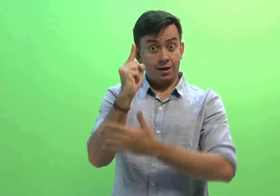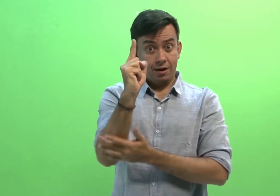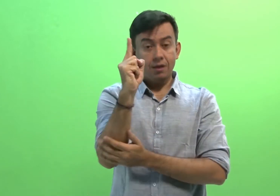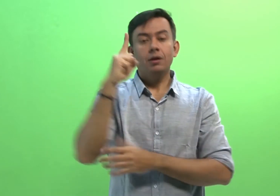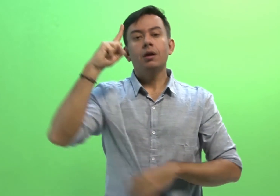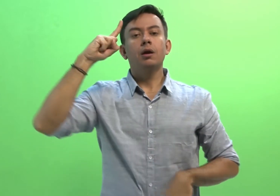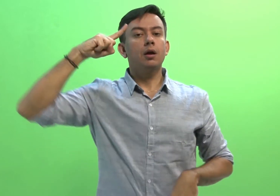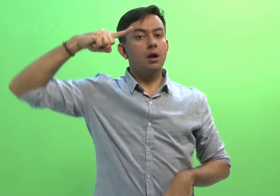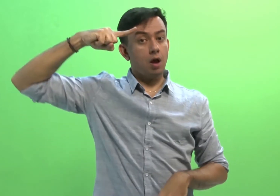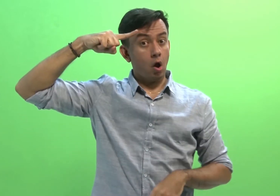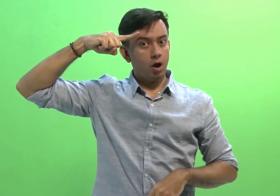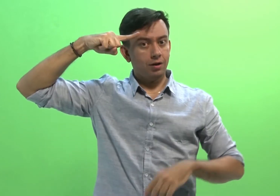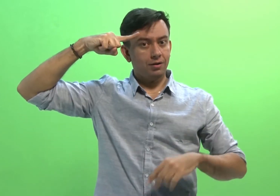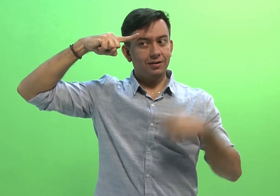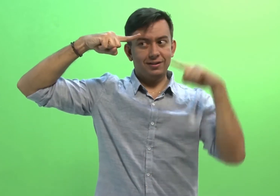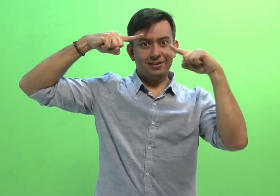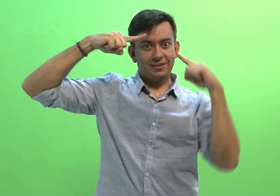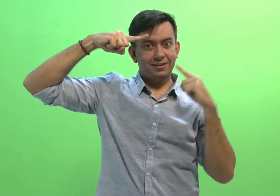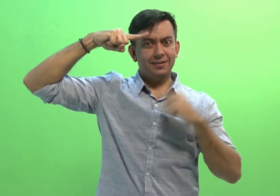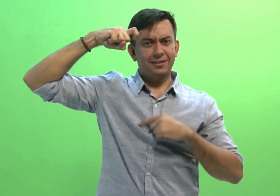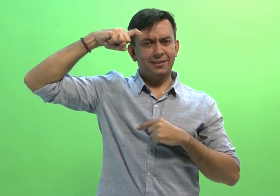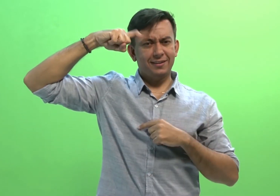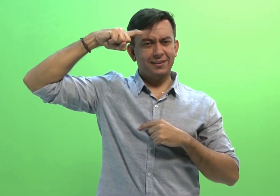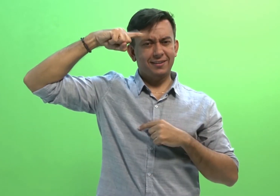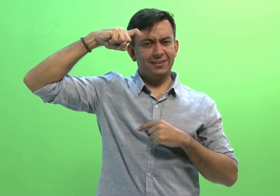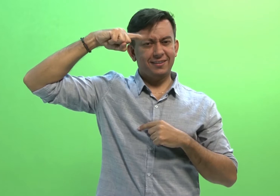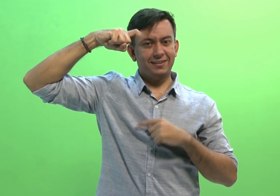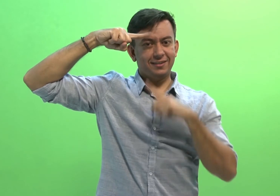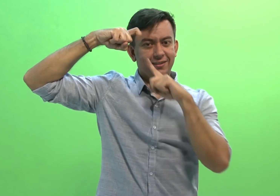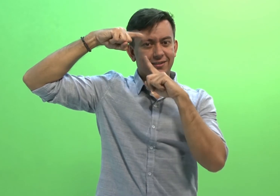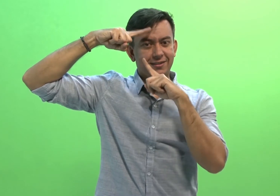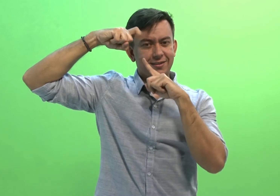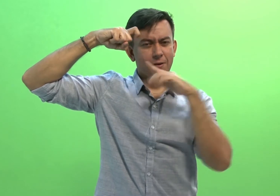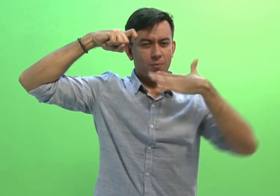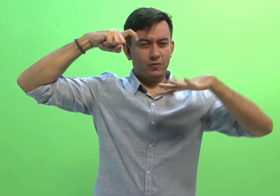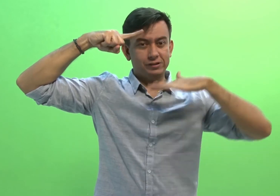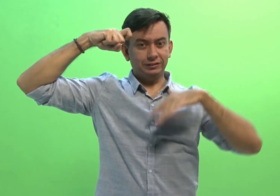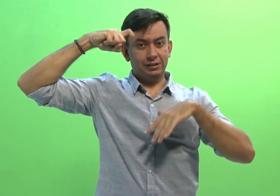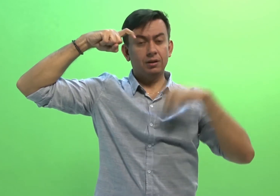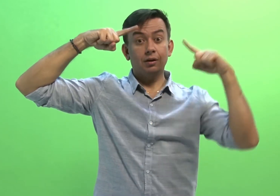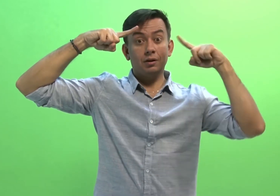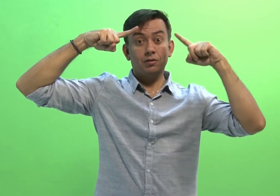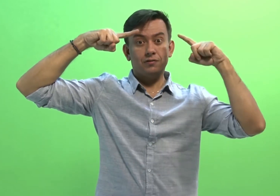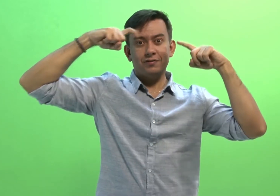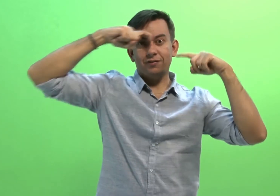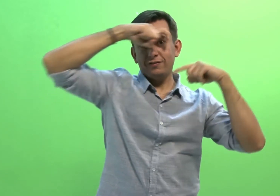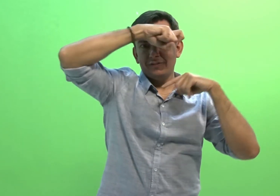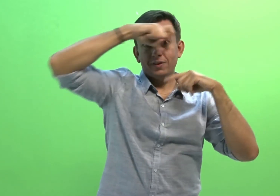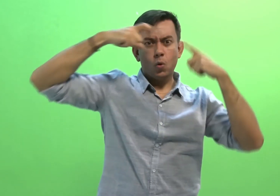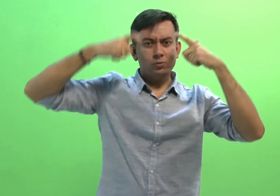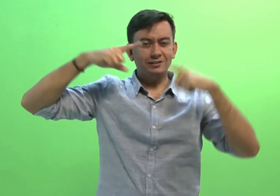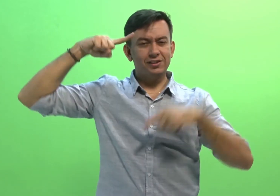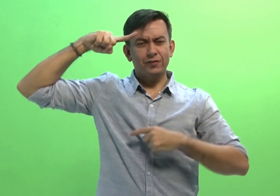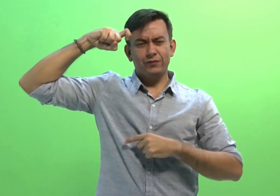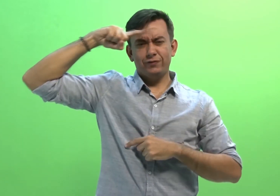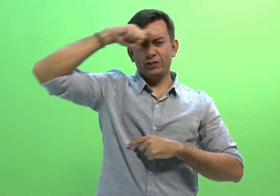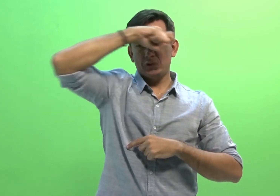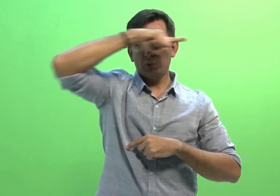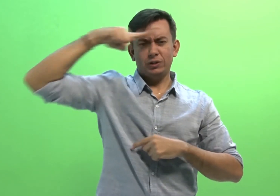outra configuração, olha, na parte frontal da cabeça, com este movimento, com essa direção,